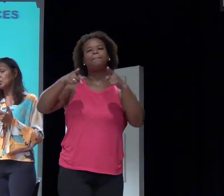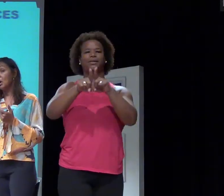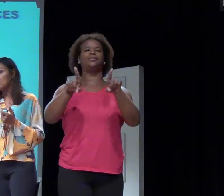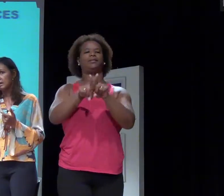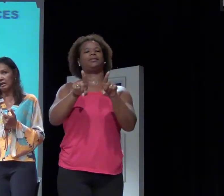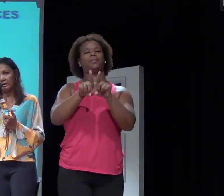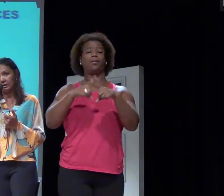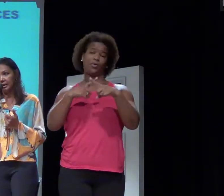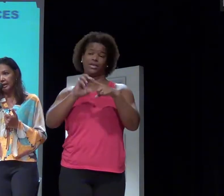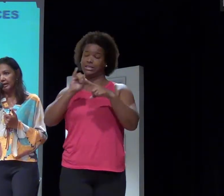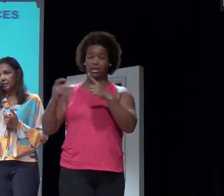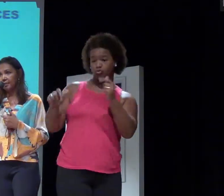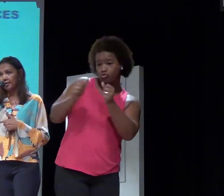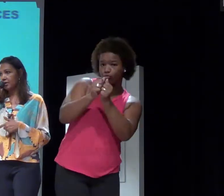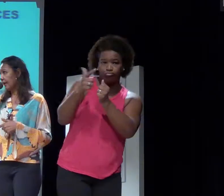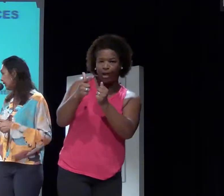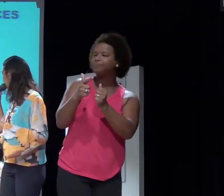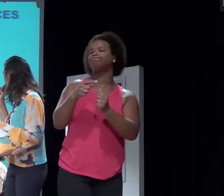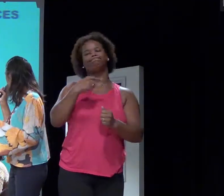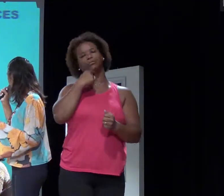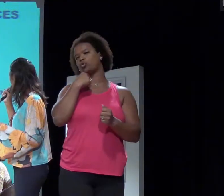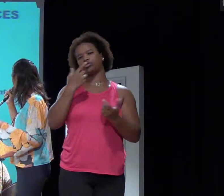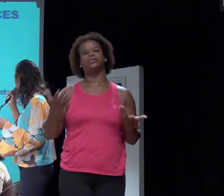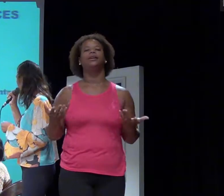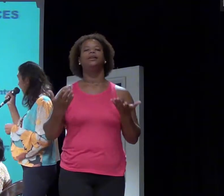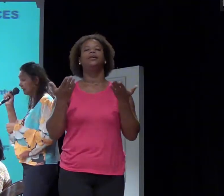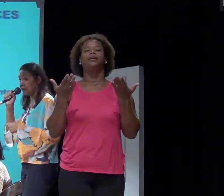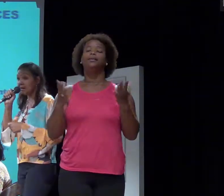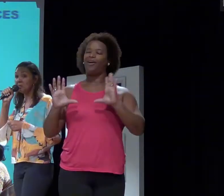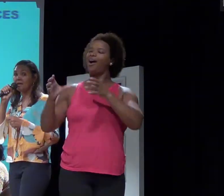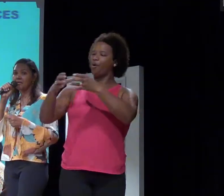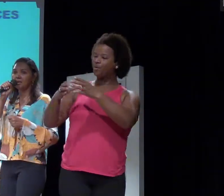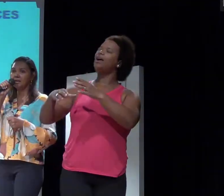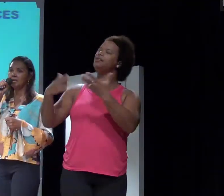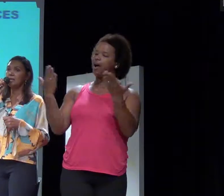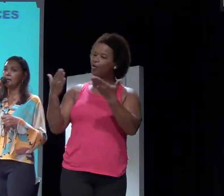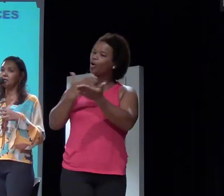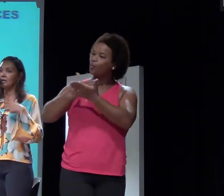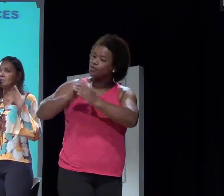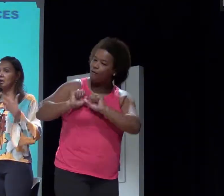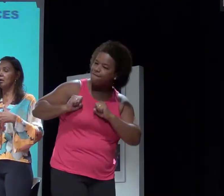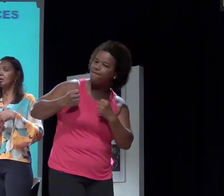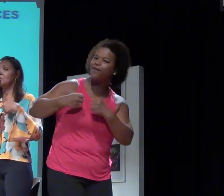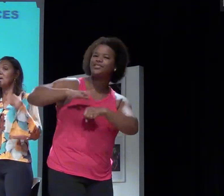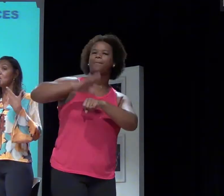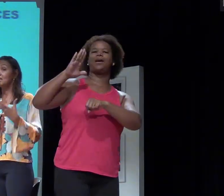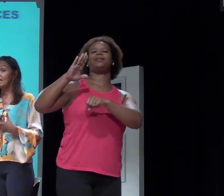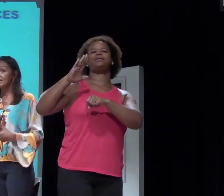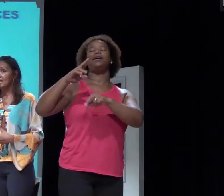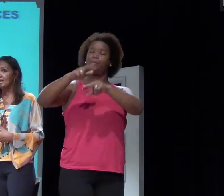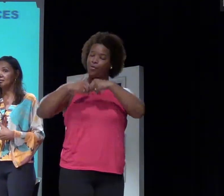unidade, a gente não consegue. Então, a partir daí, essa comunidade está ficando mais fortalecida a partir desse momento de